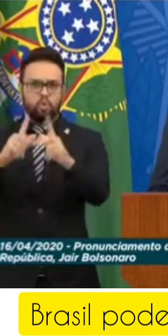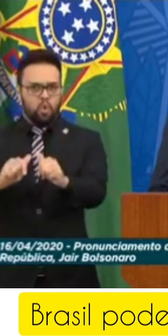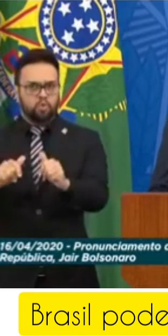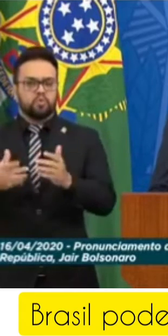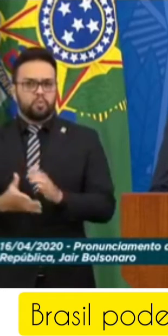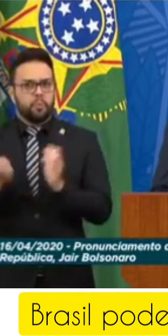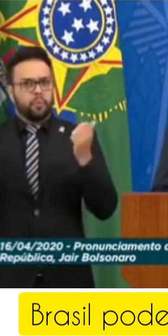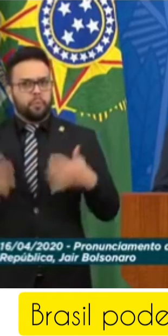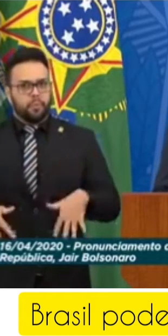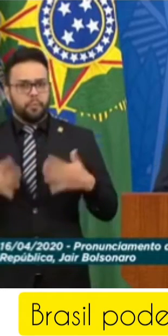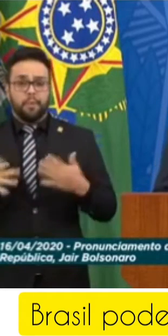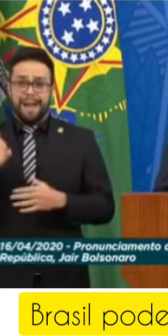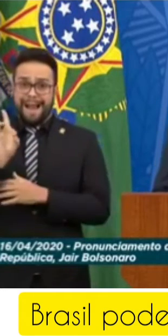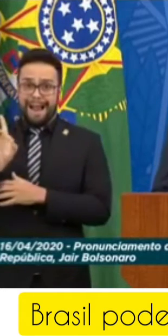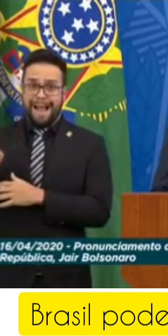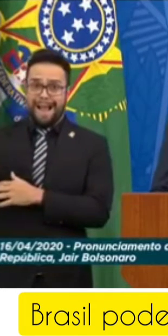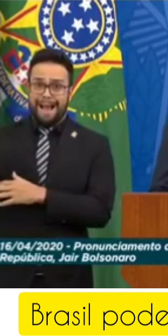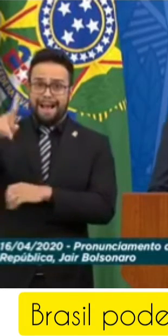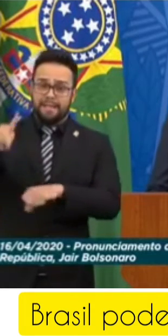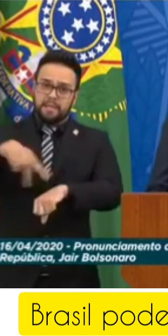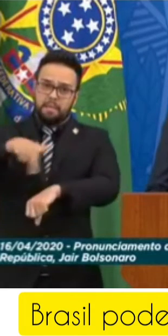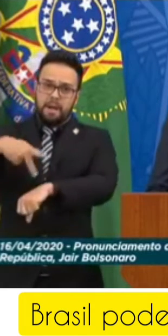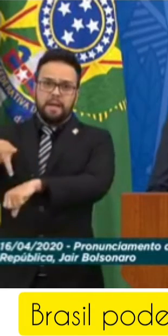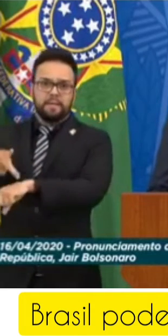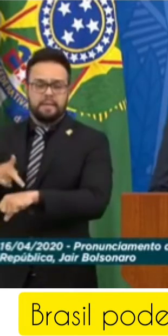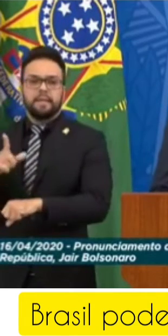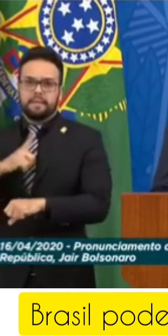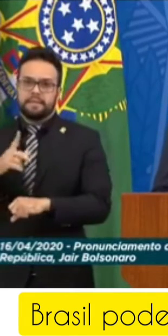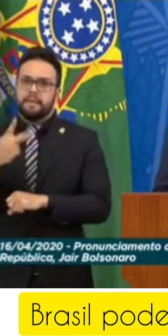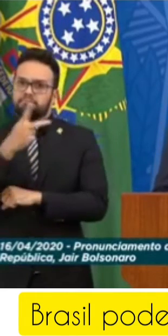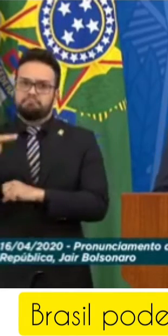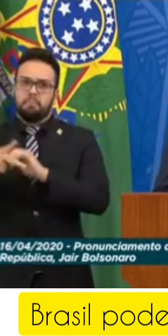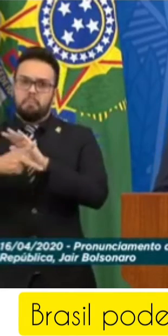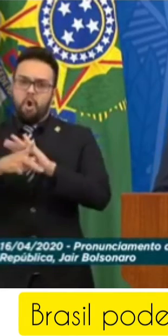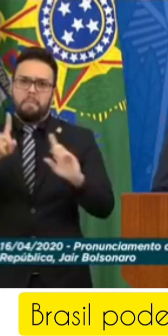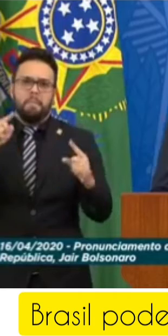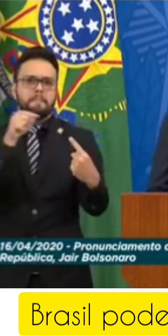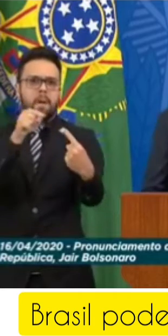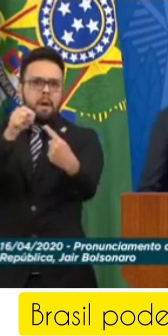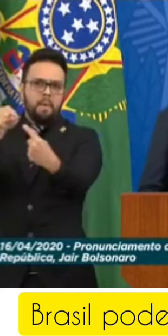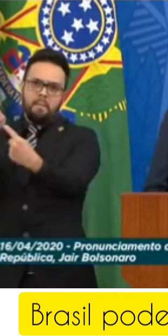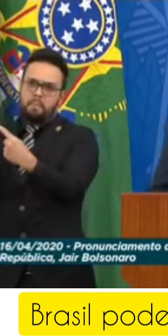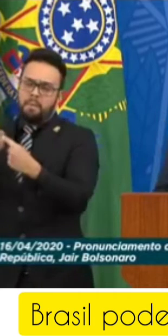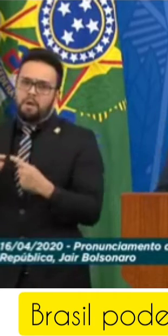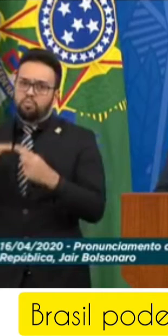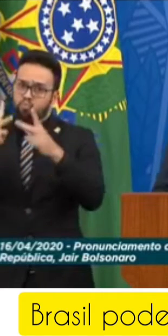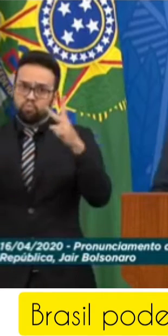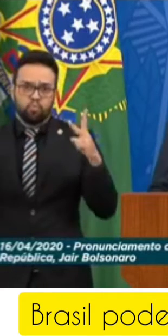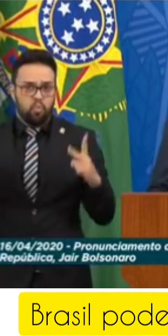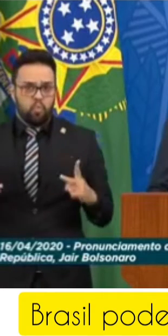e cada país tem as suas especificidades. Como bem disse